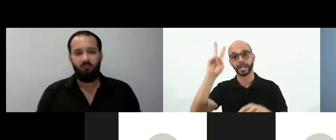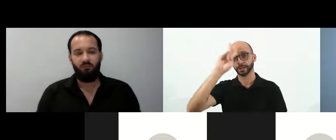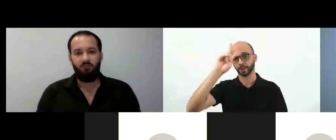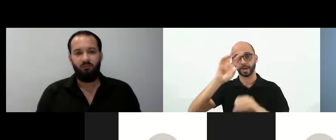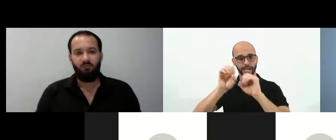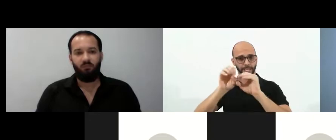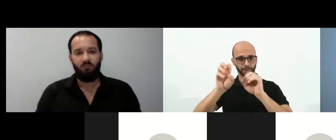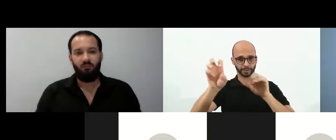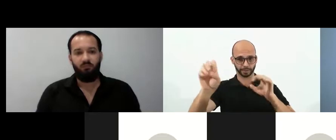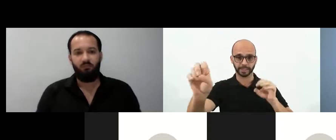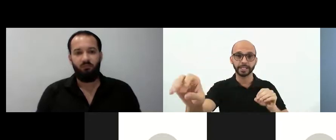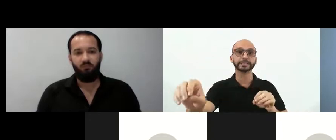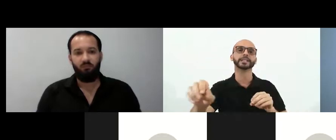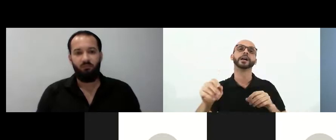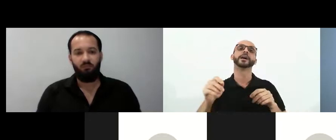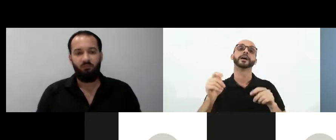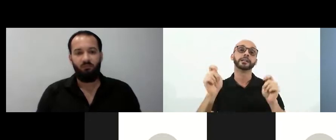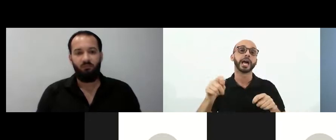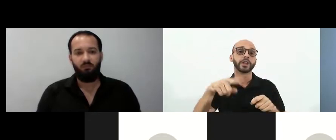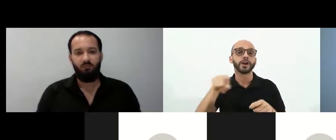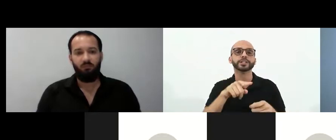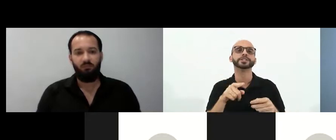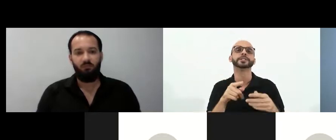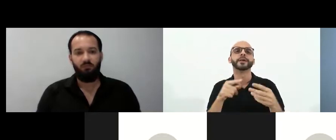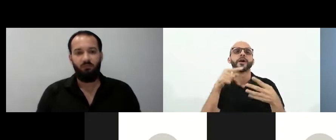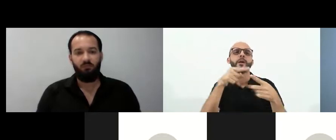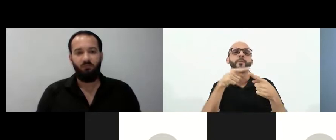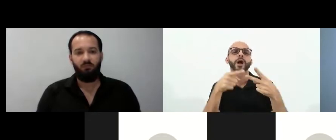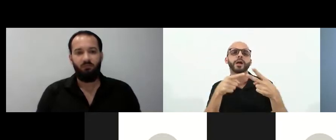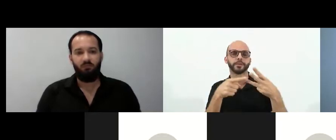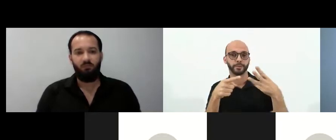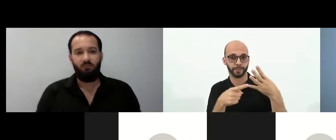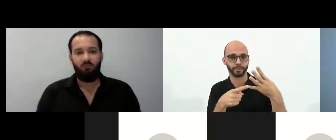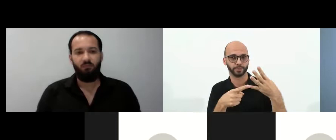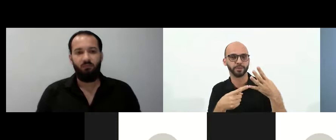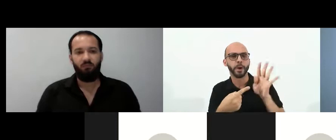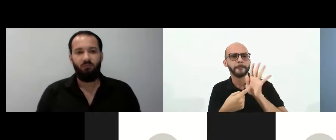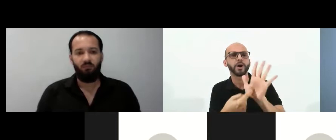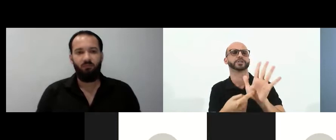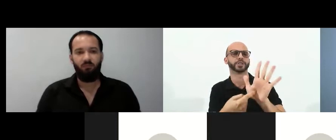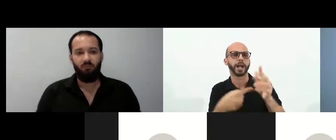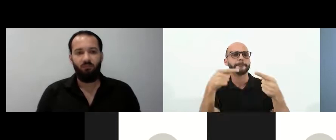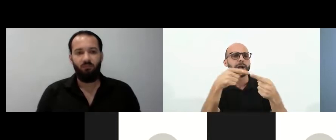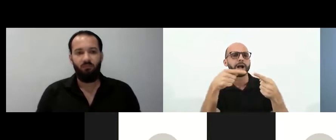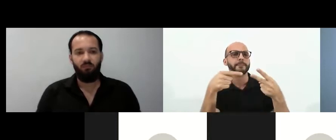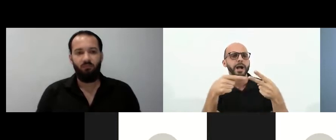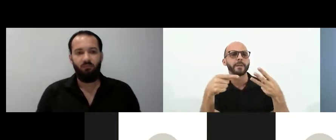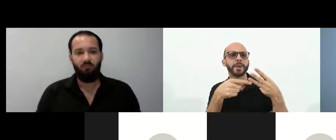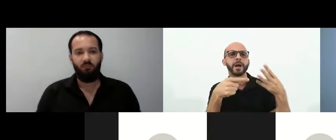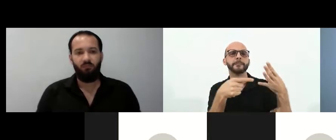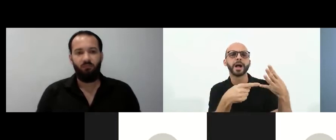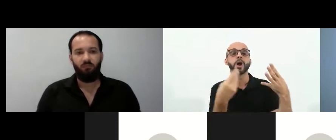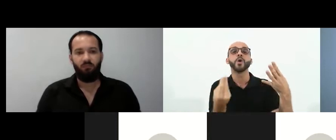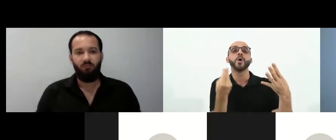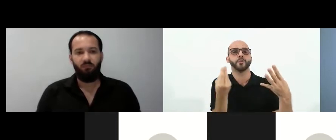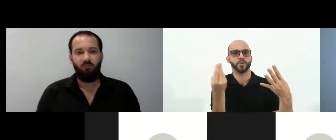Vou explicar para vocês um pouquinho da história da educação à distância, para mostrando algumas